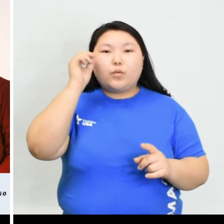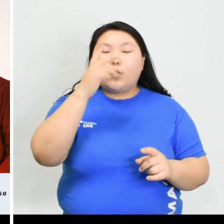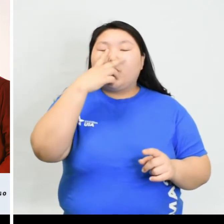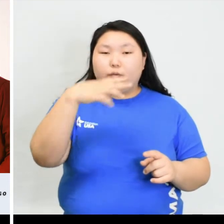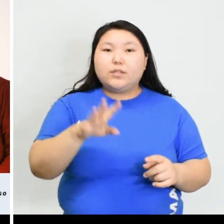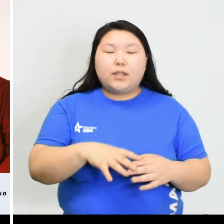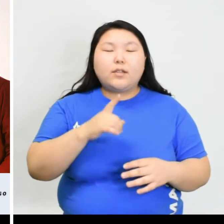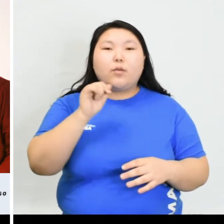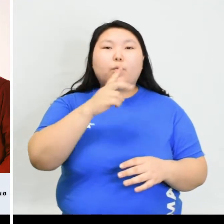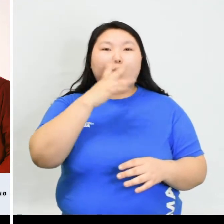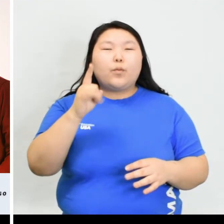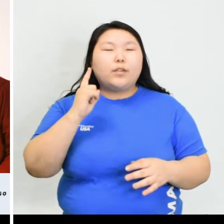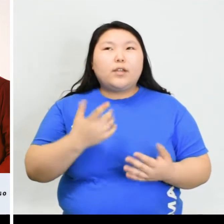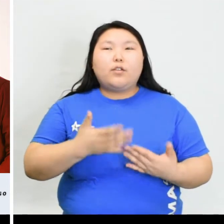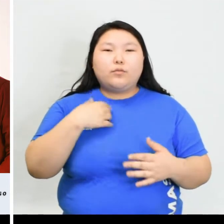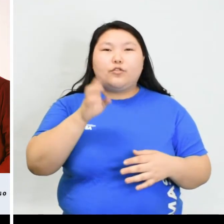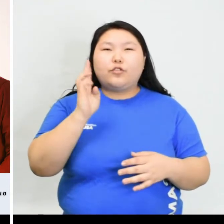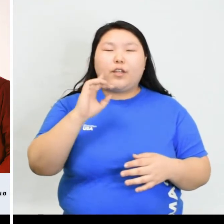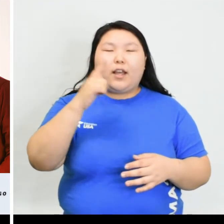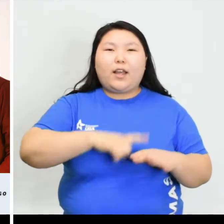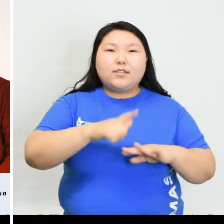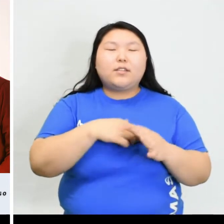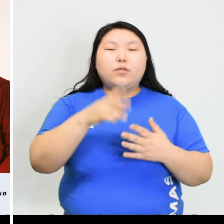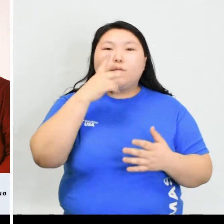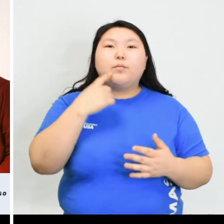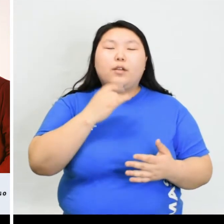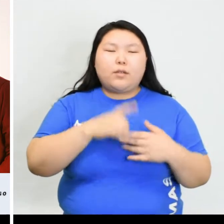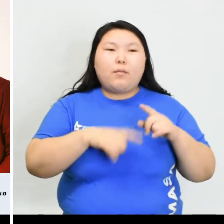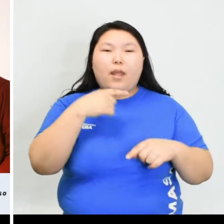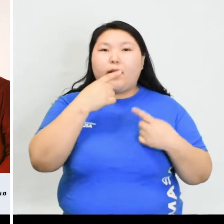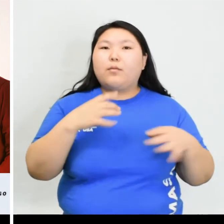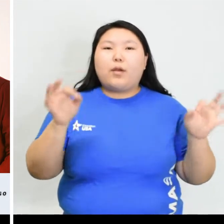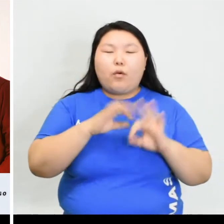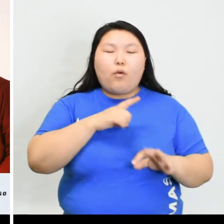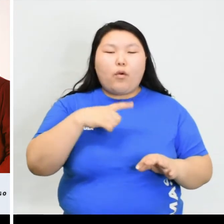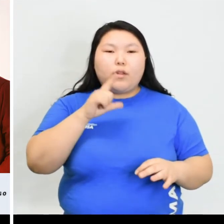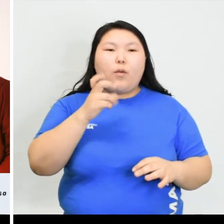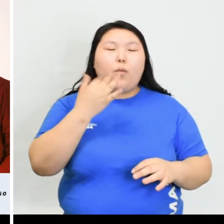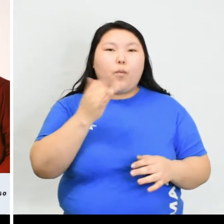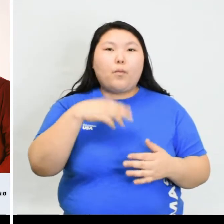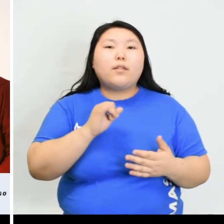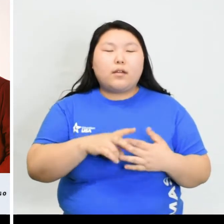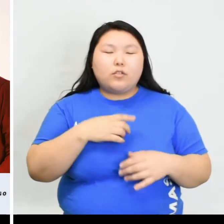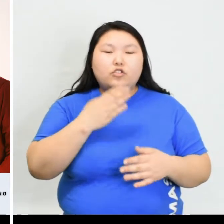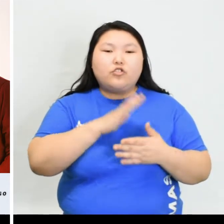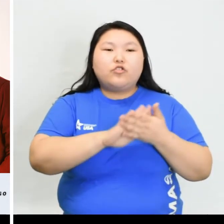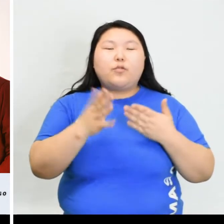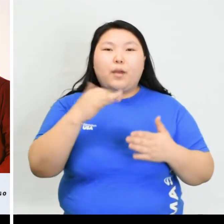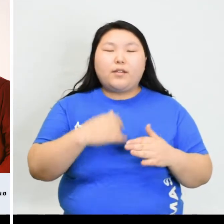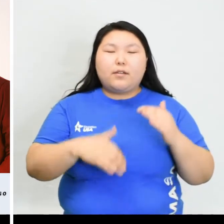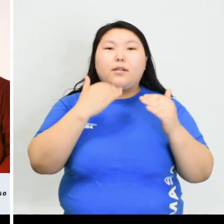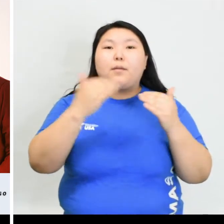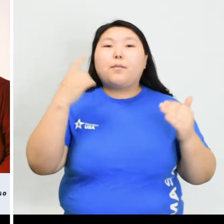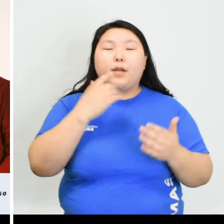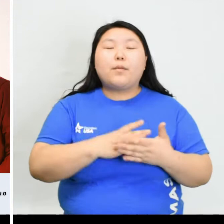Тэгээд Америкт сурч үзлээ нэг. За бүр нэг сонин газар явж үзмээр байна. Ямар ч хэлгүй, өөригөө нэг эвгүй байдал тэ. Сонин шин